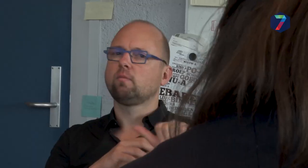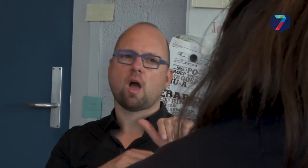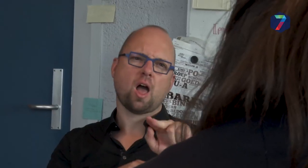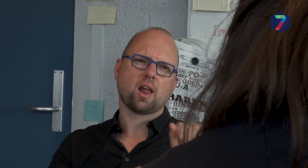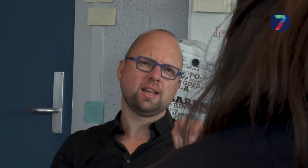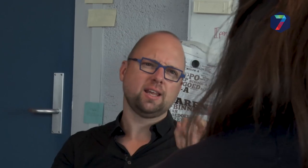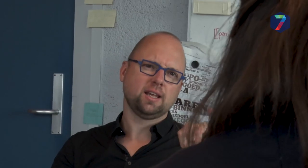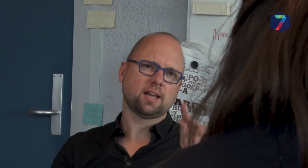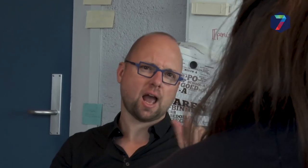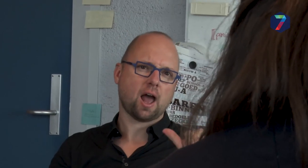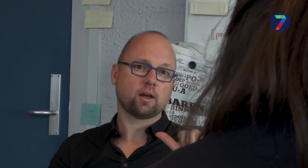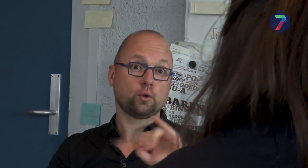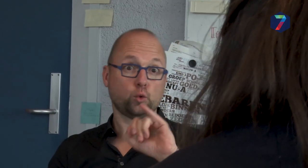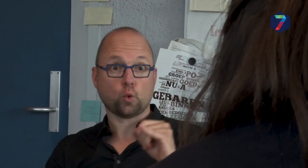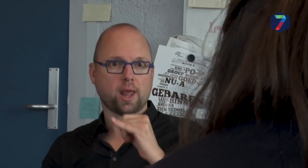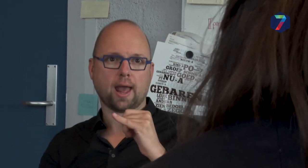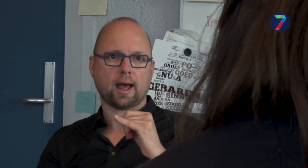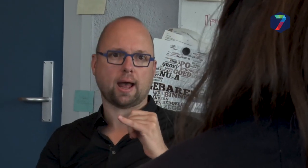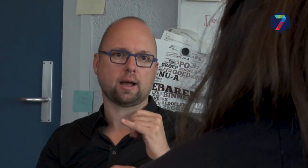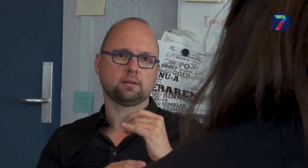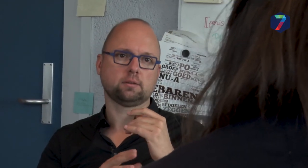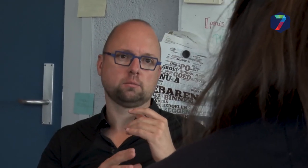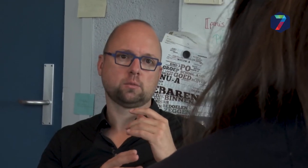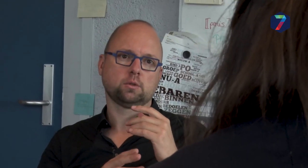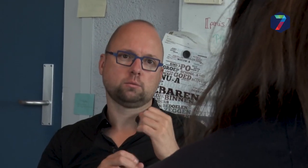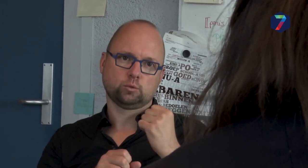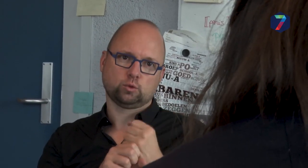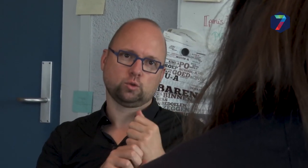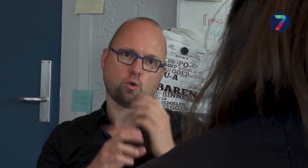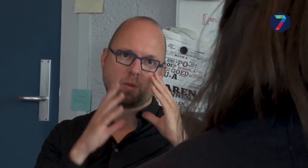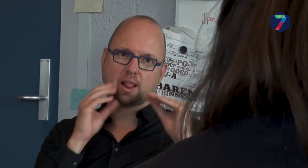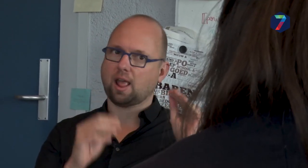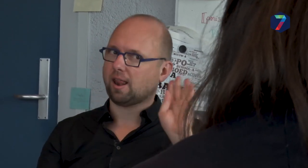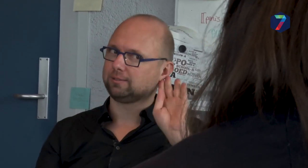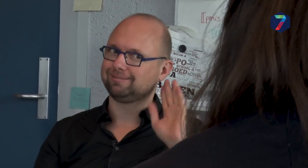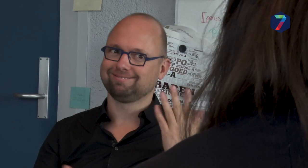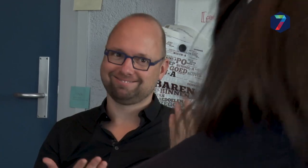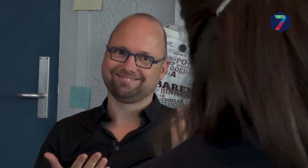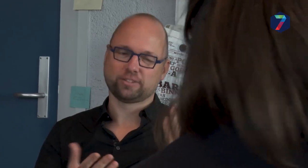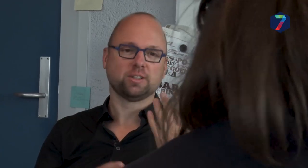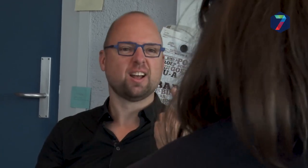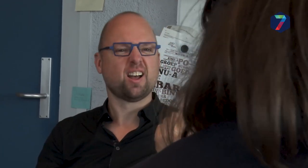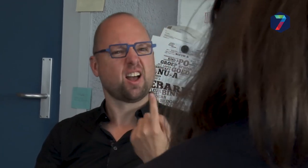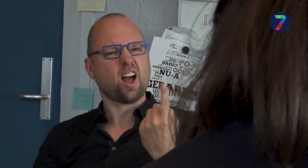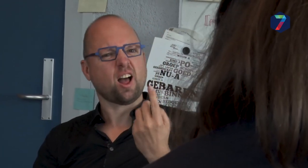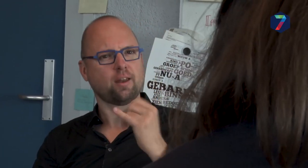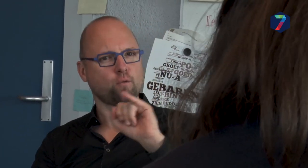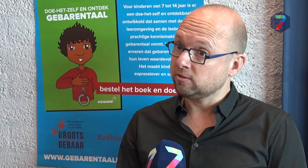Gebarentaal in elk klaslokaal noemen we dat, zodat heel veel mensen met gebarentaal kennis kunnen maken. Onbekend maakt onbemint